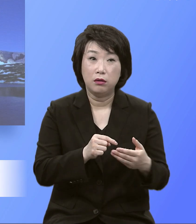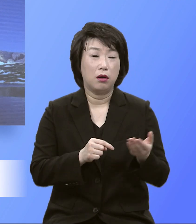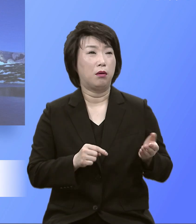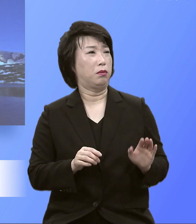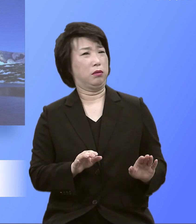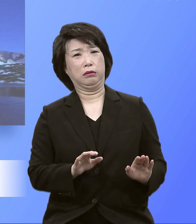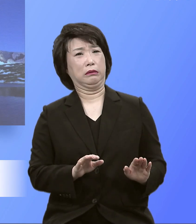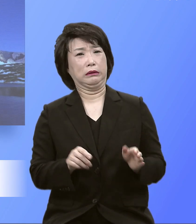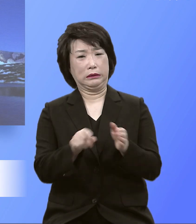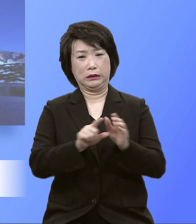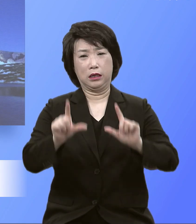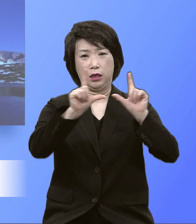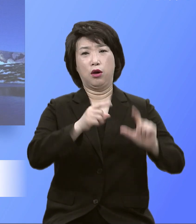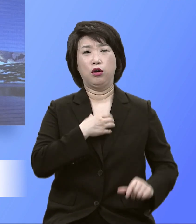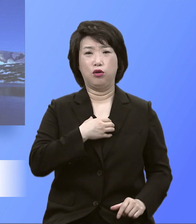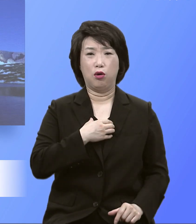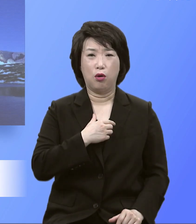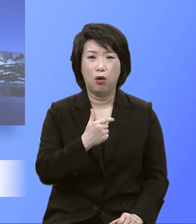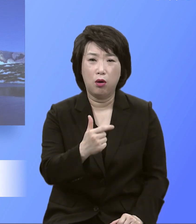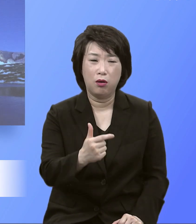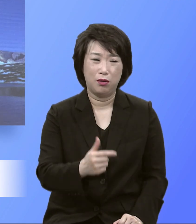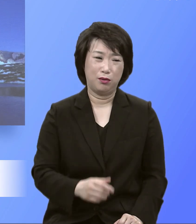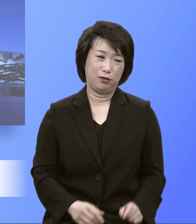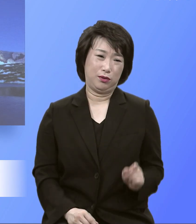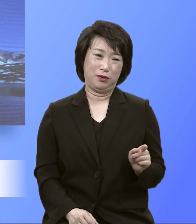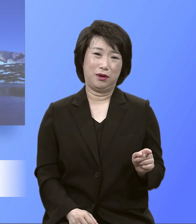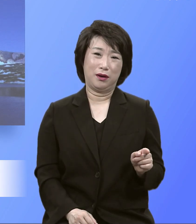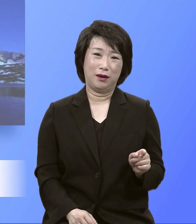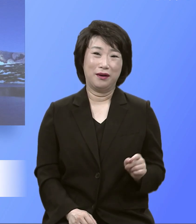얼마나 신앙생활이 위험한가 생각해봐.